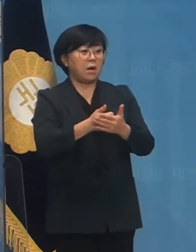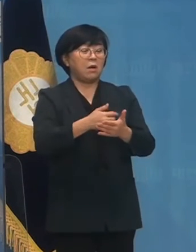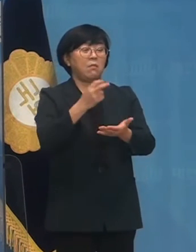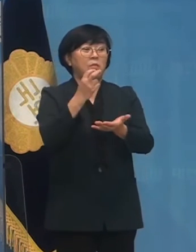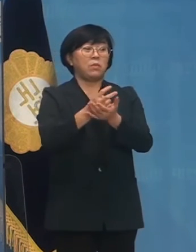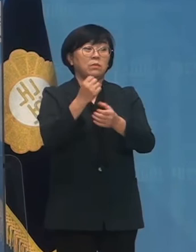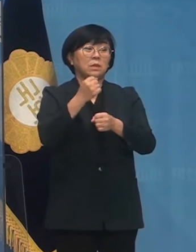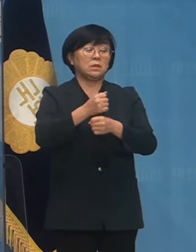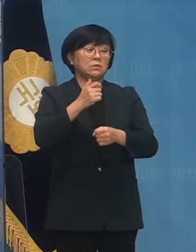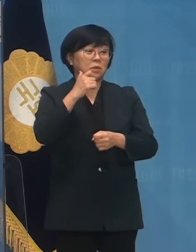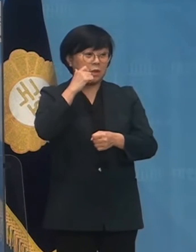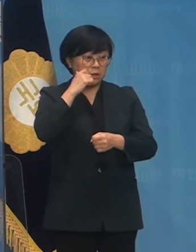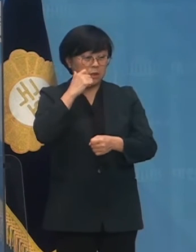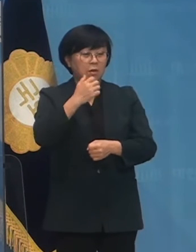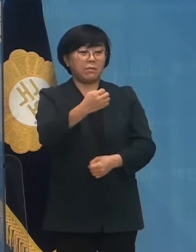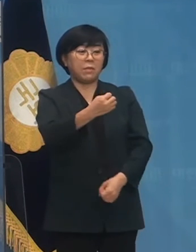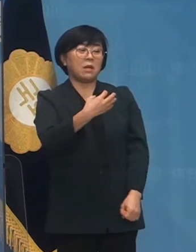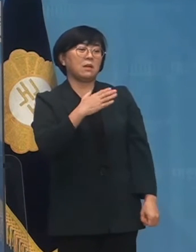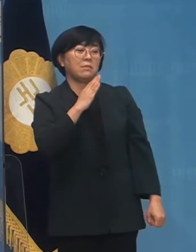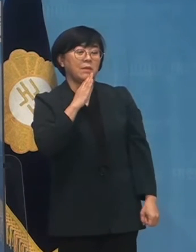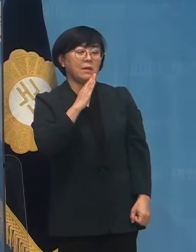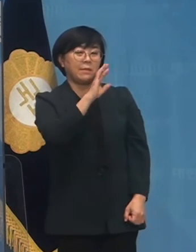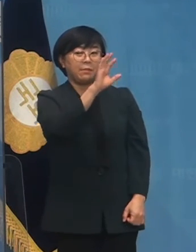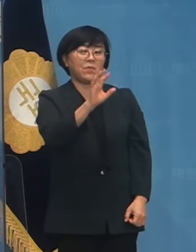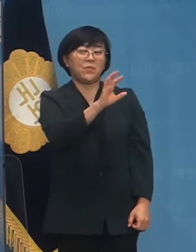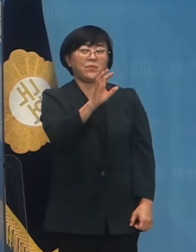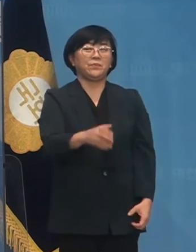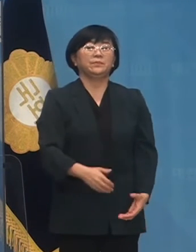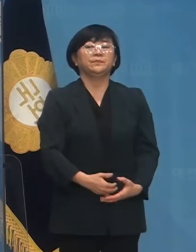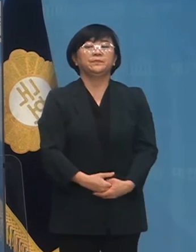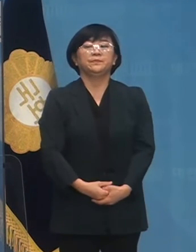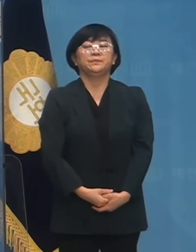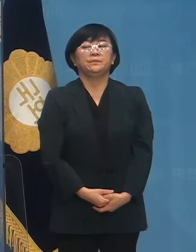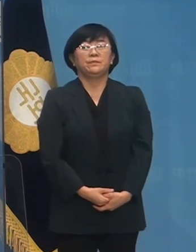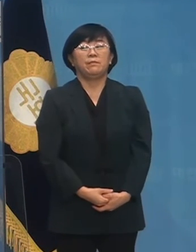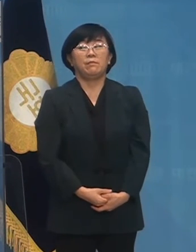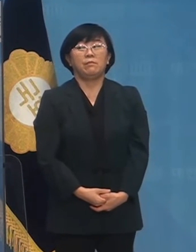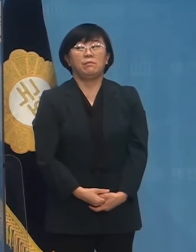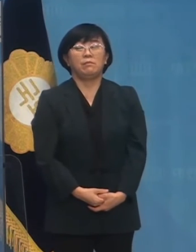수 없다고 얘기했었습니다.